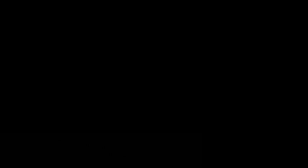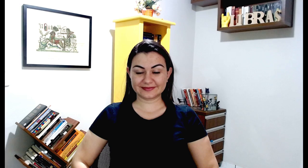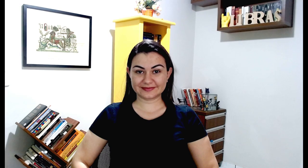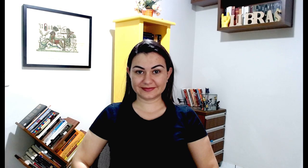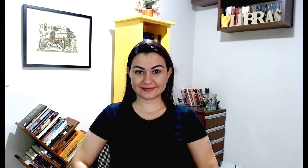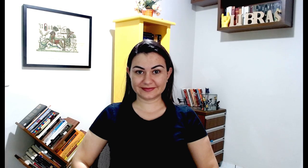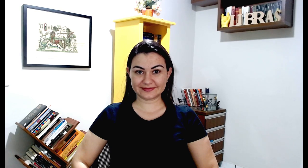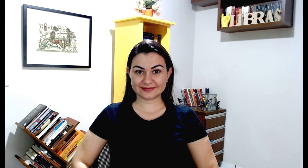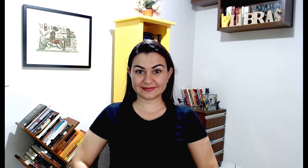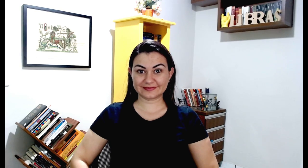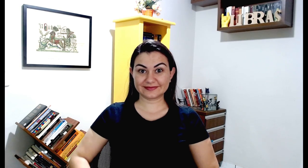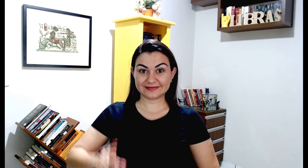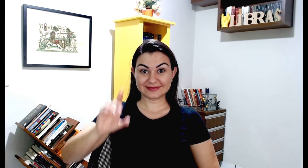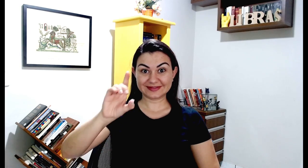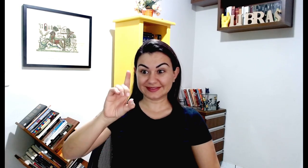E aí